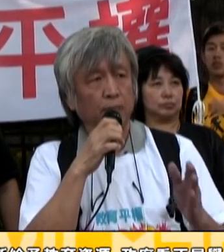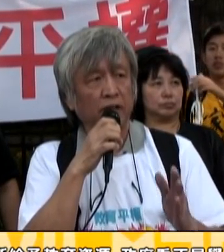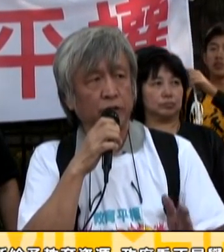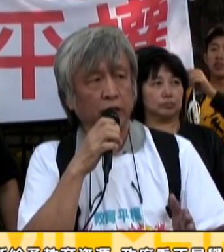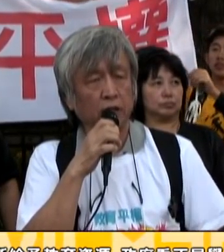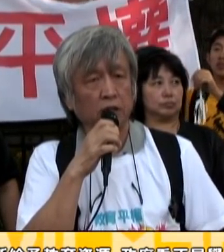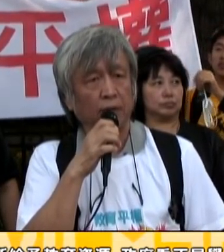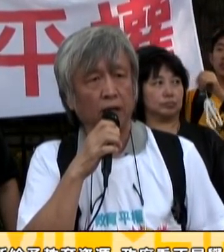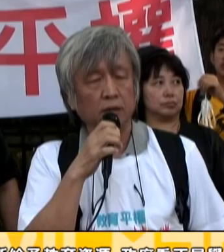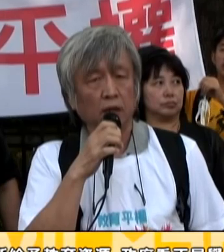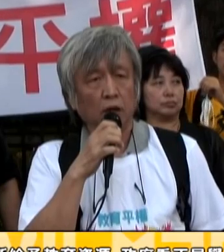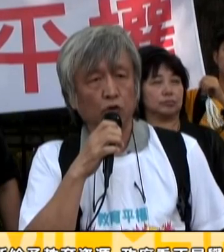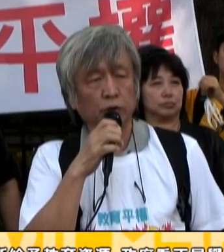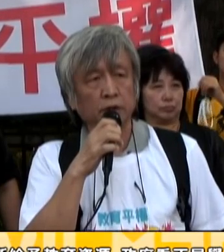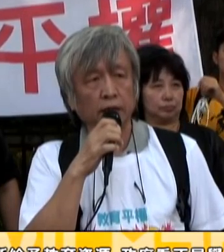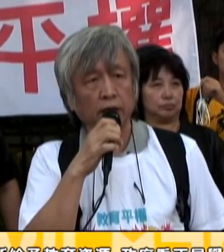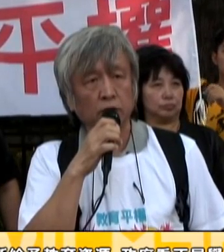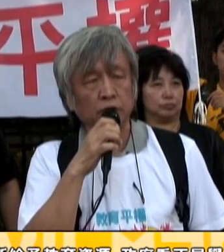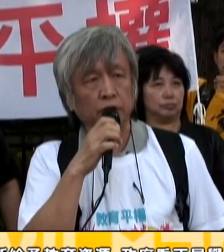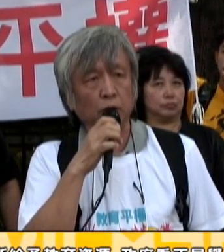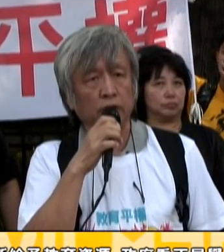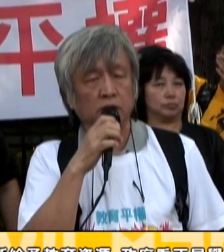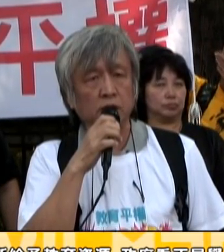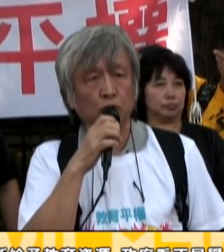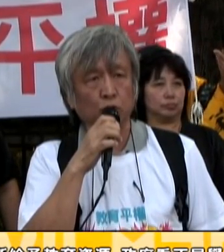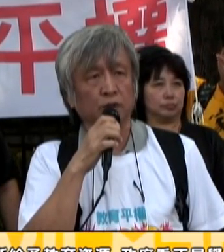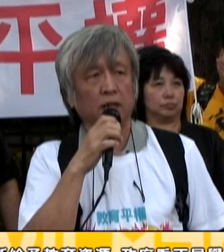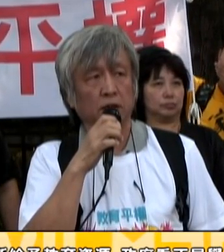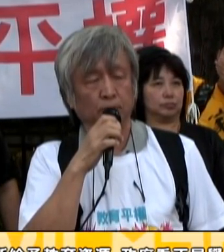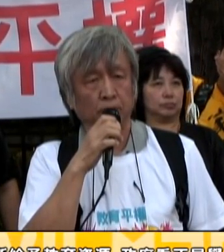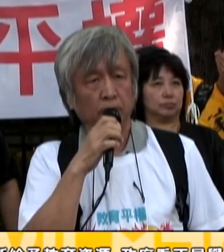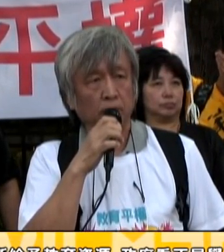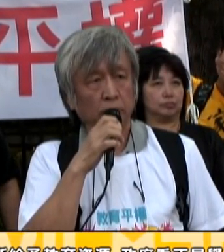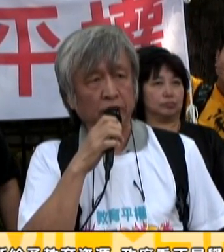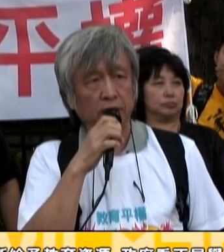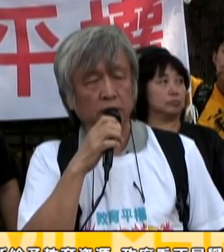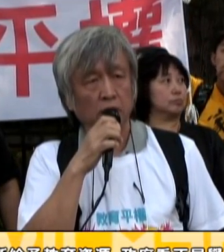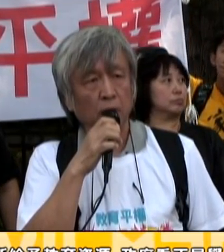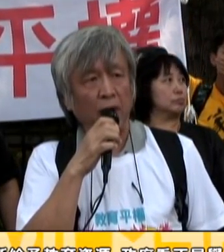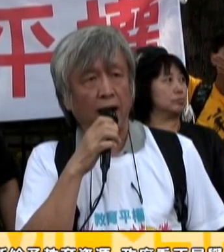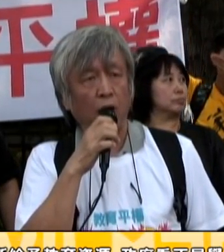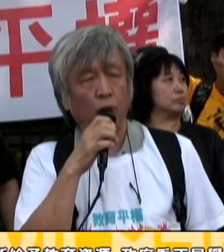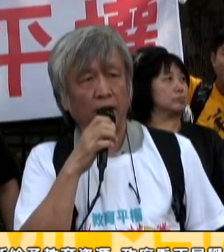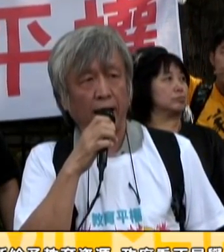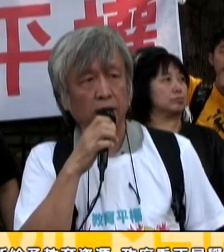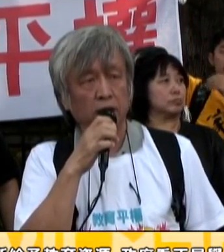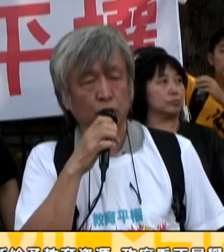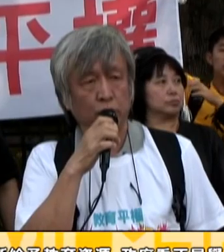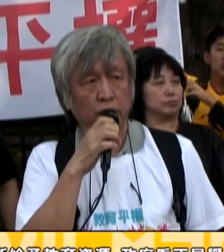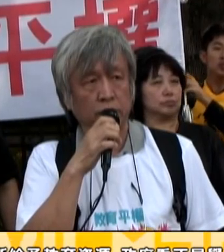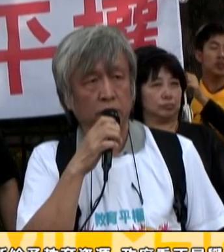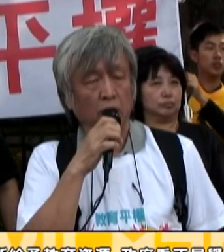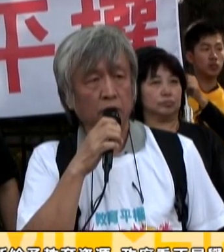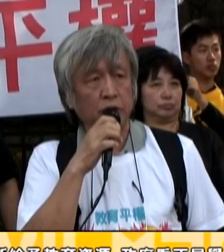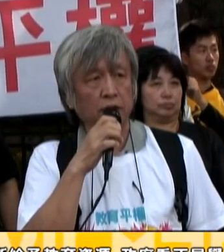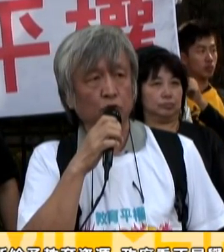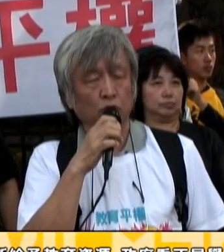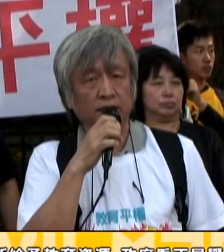吗？所以说这些都是因为制度上的限制，把我们孩子的学习限缩在某一个角